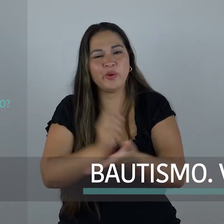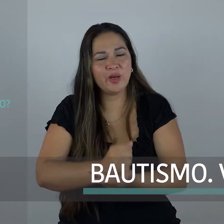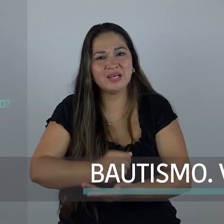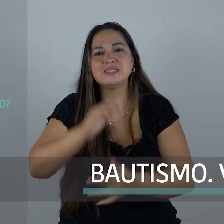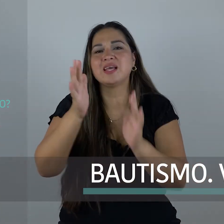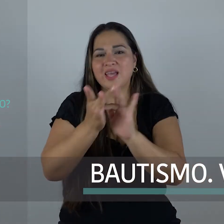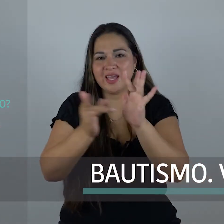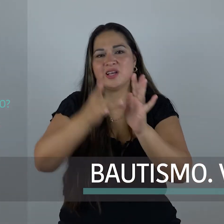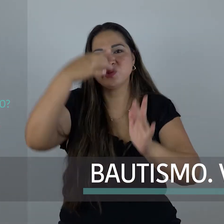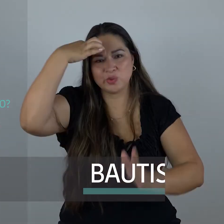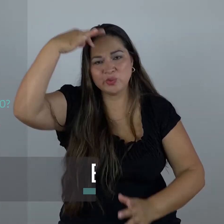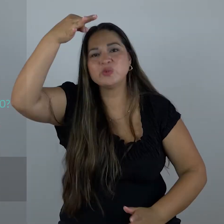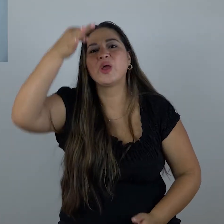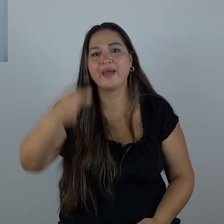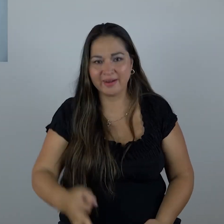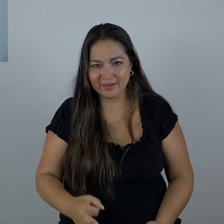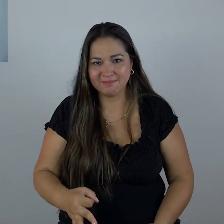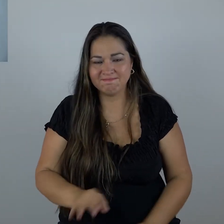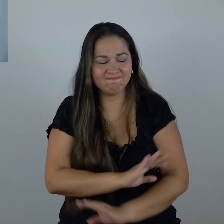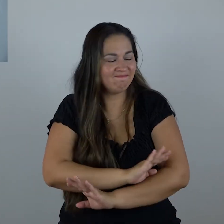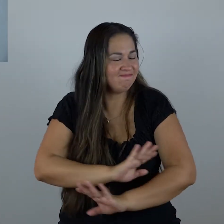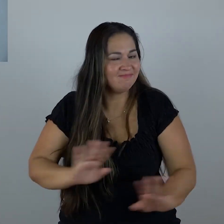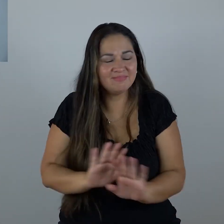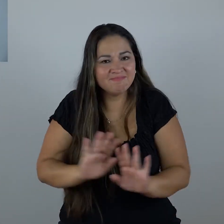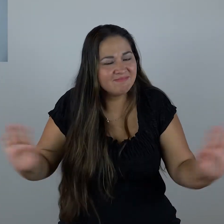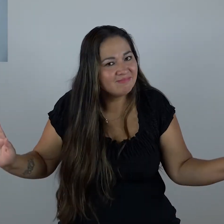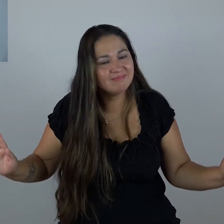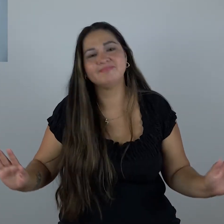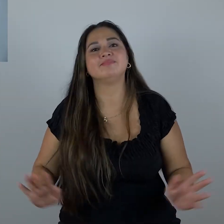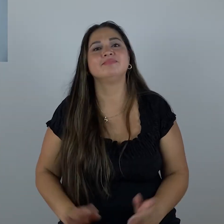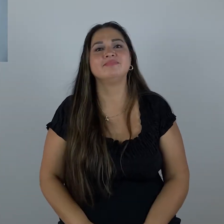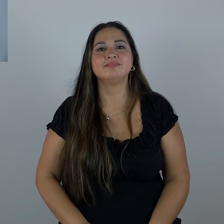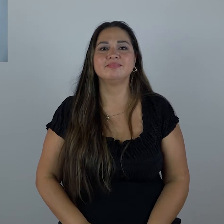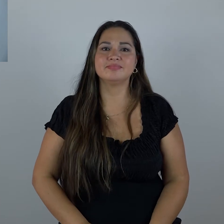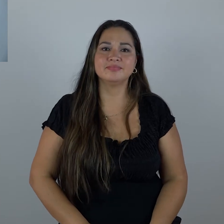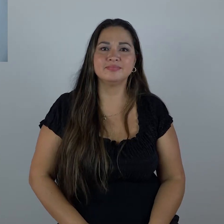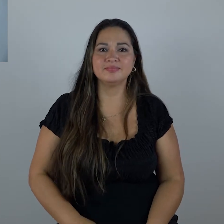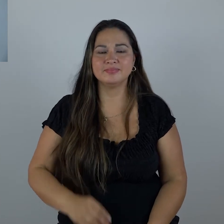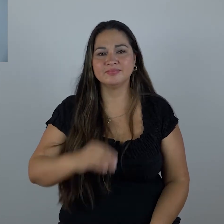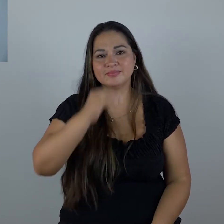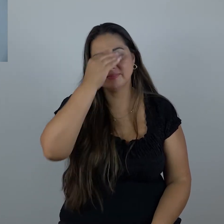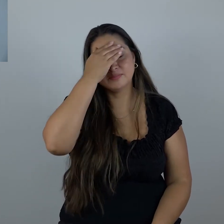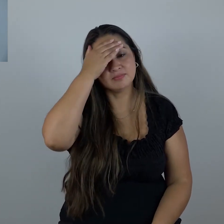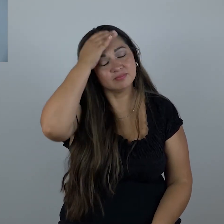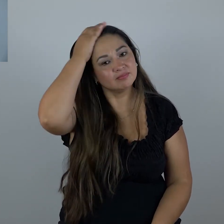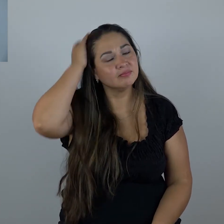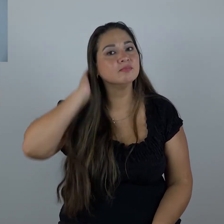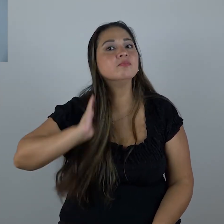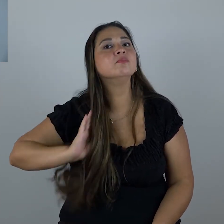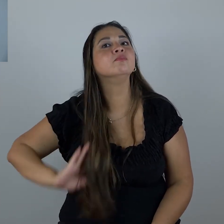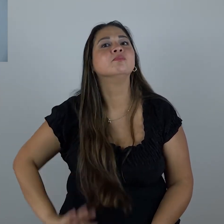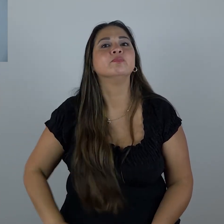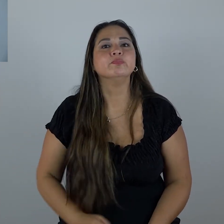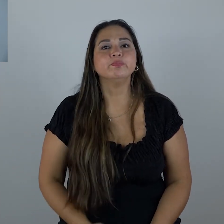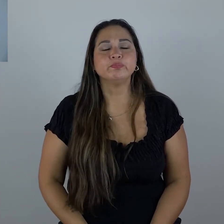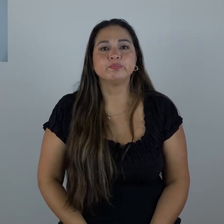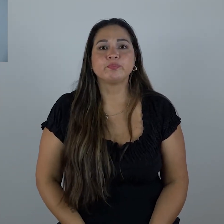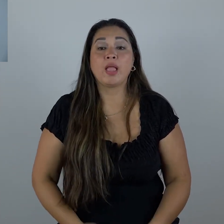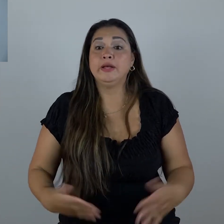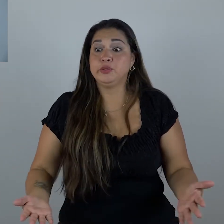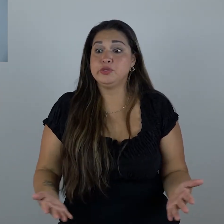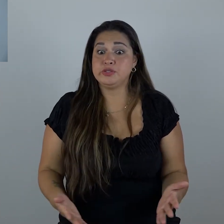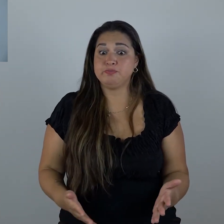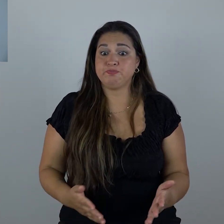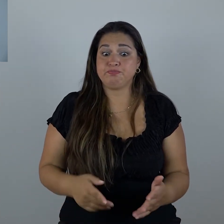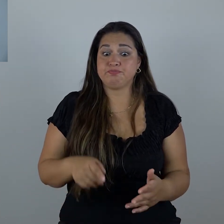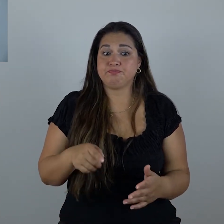al Señor Jesús. Como te decía antes, no miramos en la Biblia o no vemos en la Biblia ningún verso que nos haga